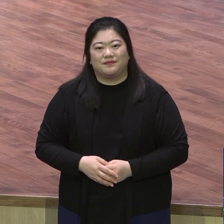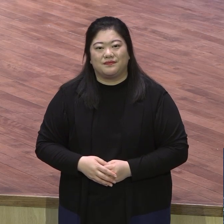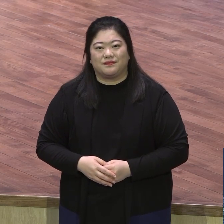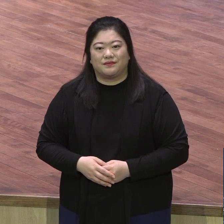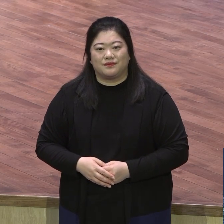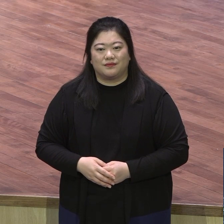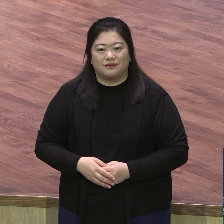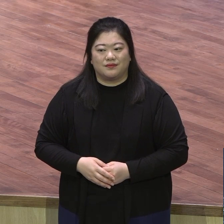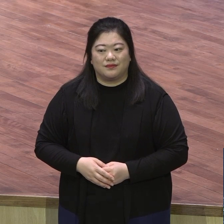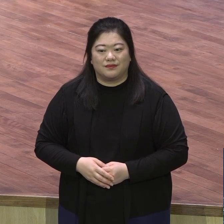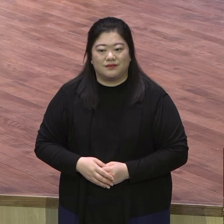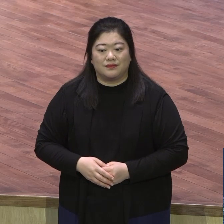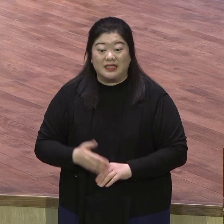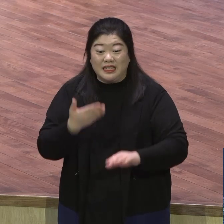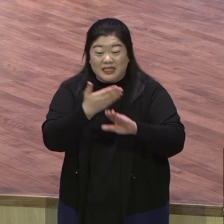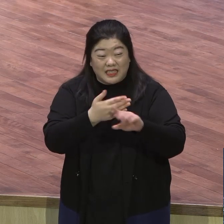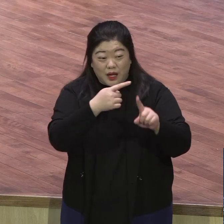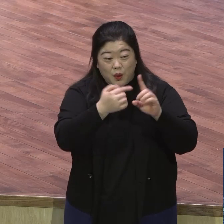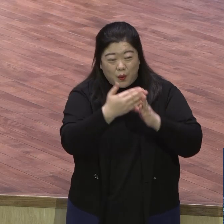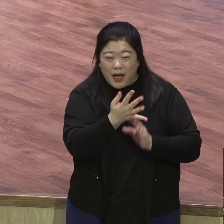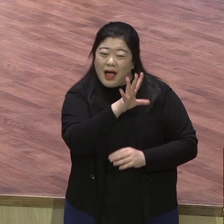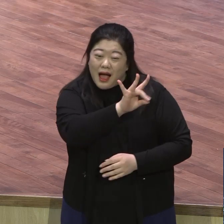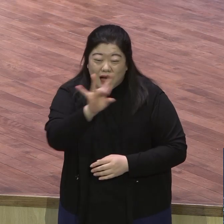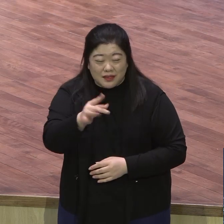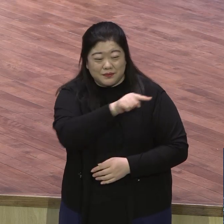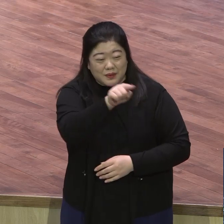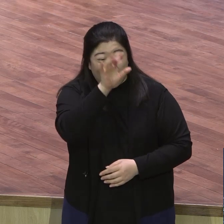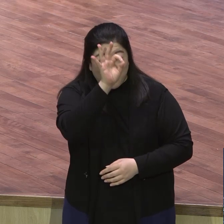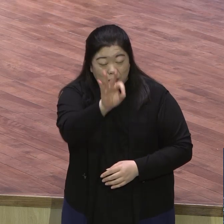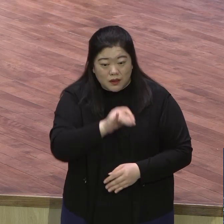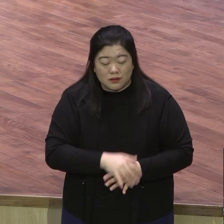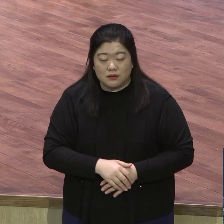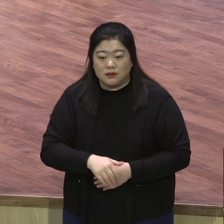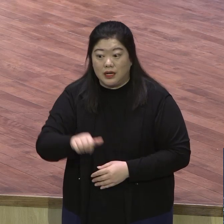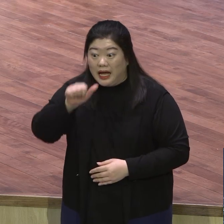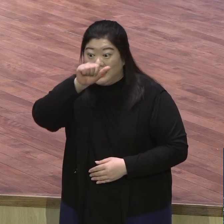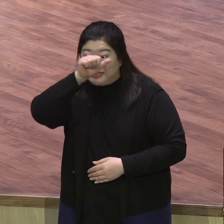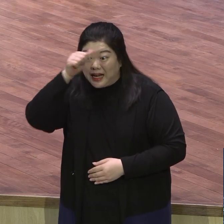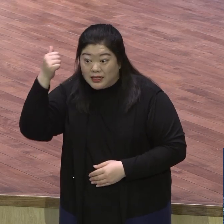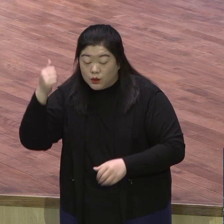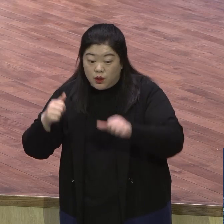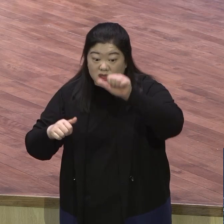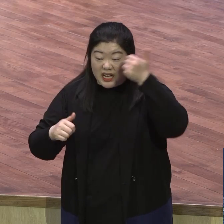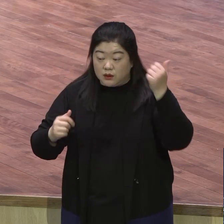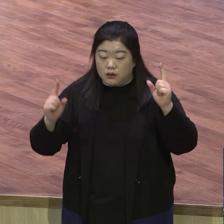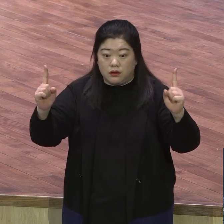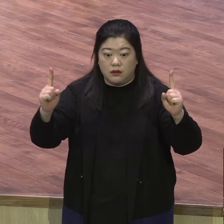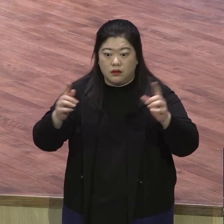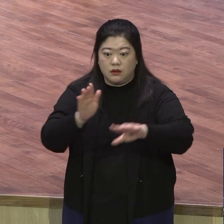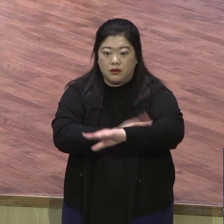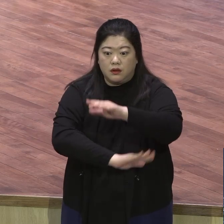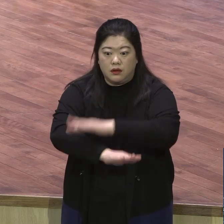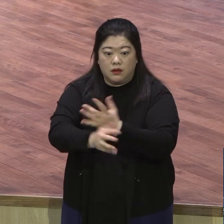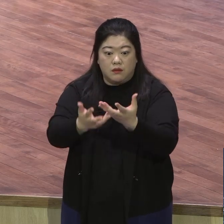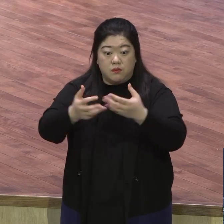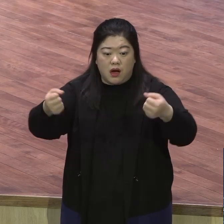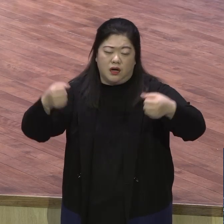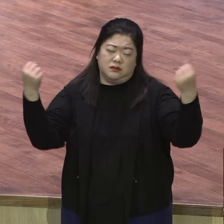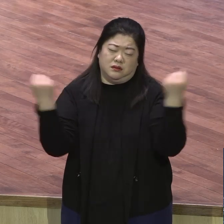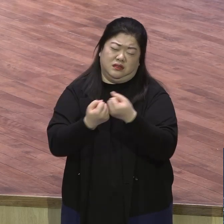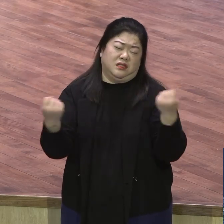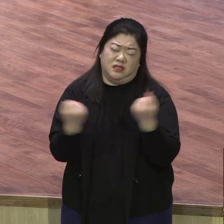우리 의견은 그렇습니다만 일반 교회는 장로들 중에도 파가 있어요. 줄서기 파 있고 이 파